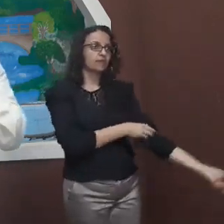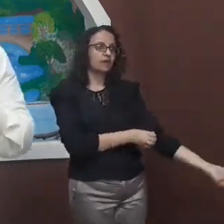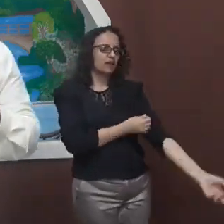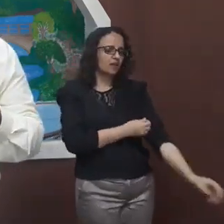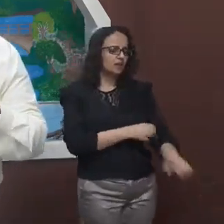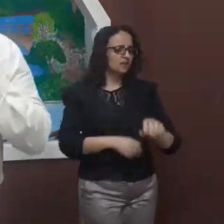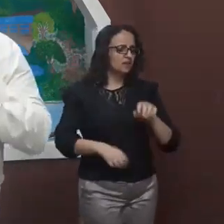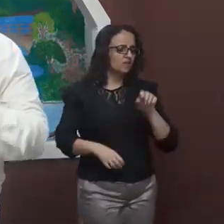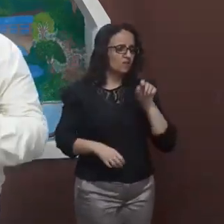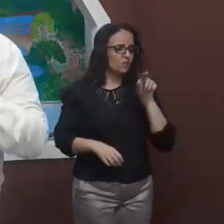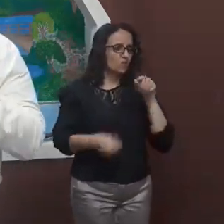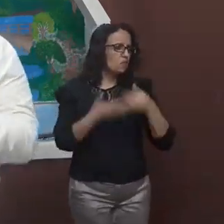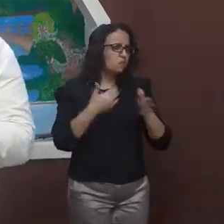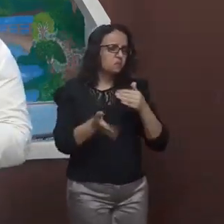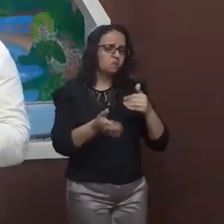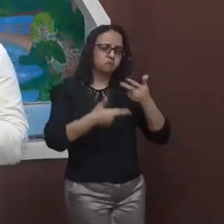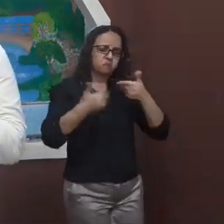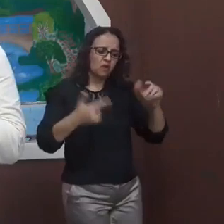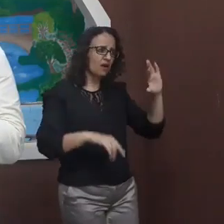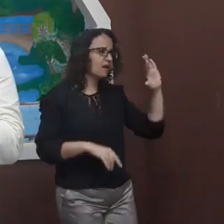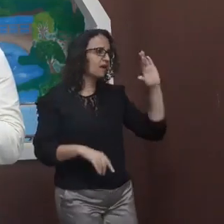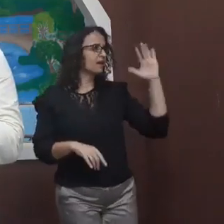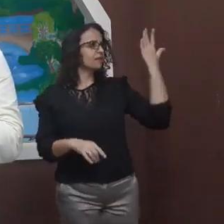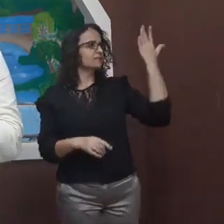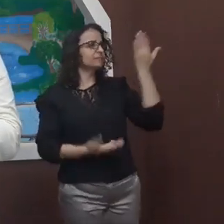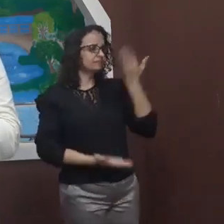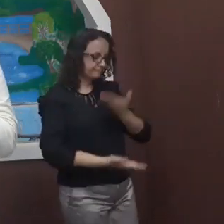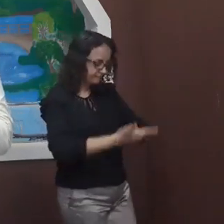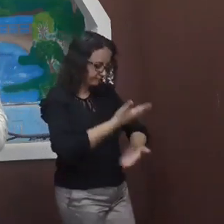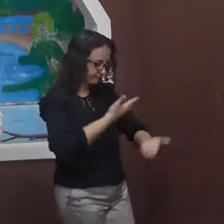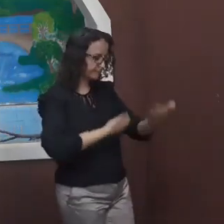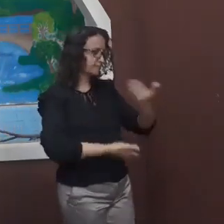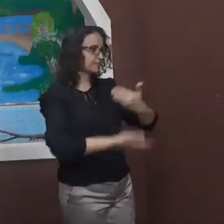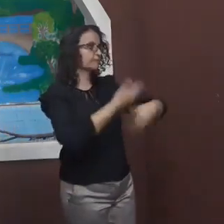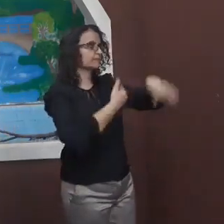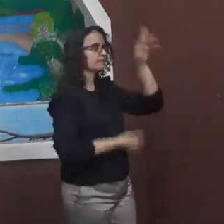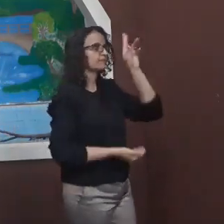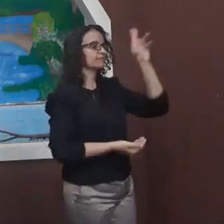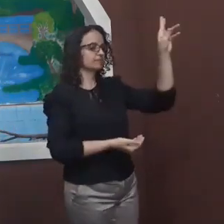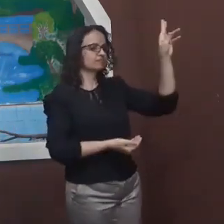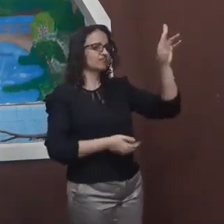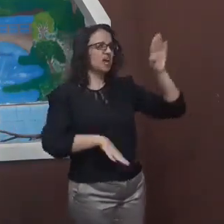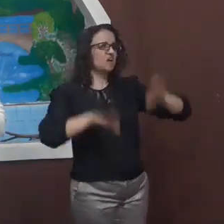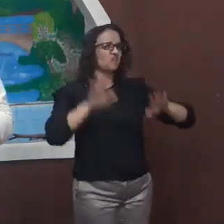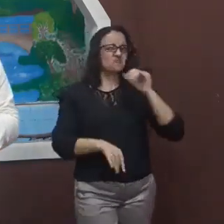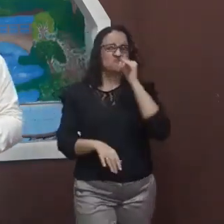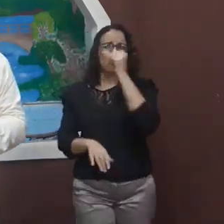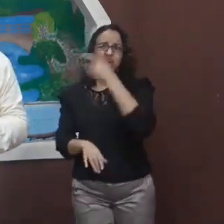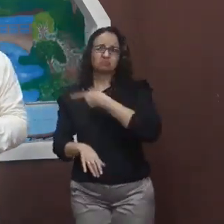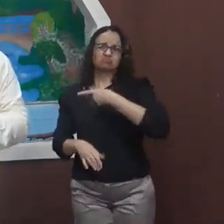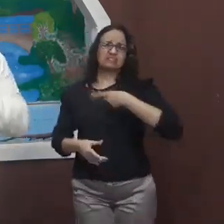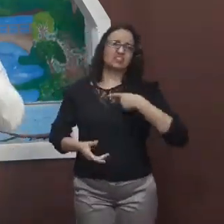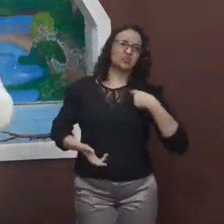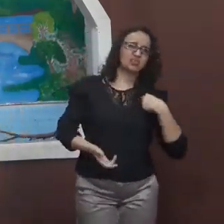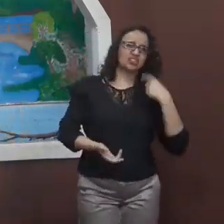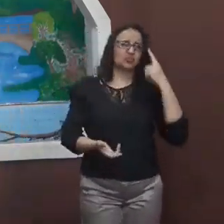sirva ao Senhor. Não importa, não abandone o Senhor. Pastor, estou passando por dificuldade